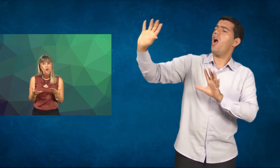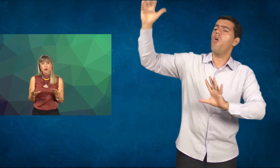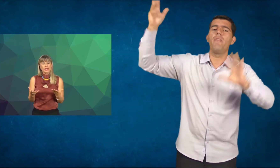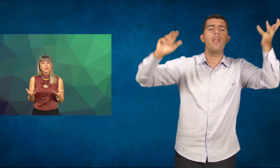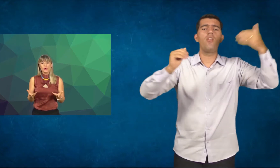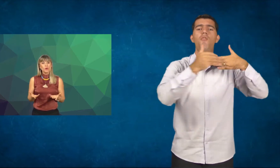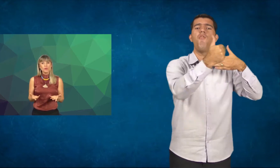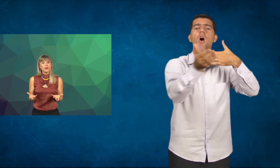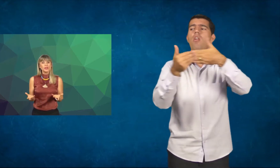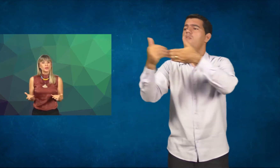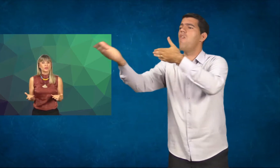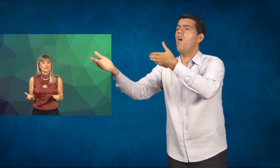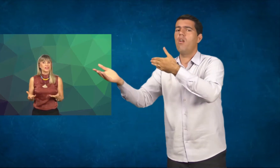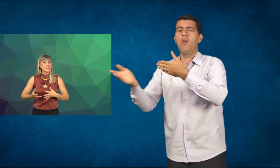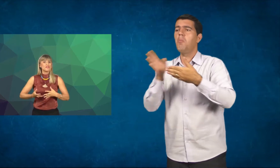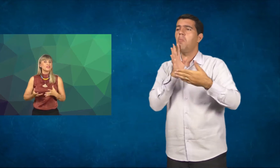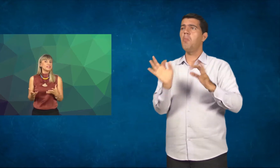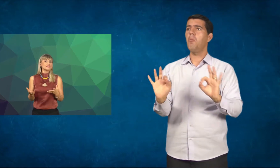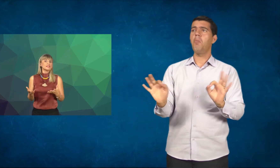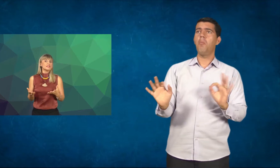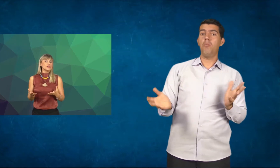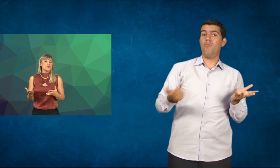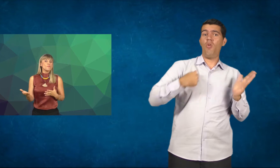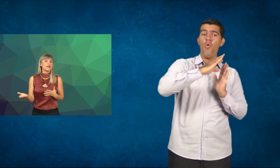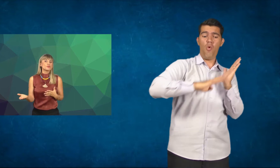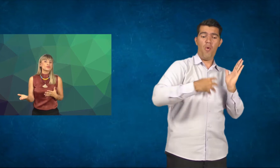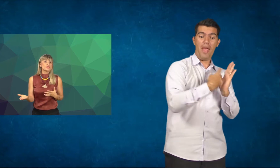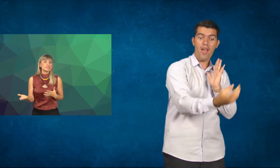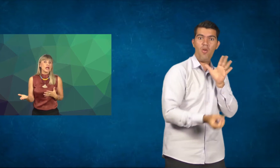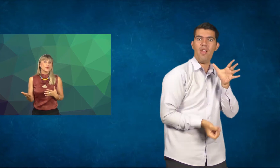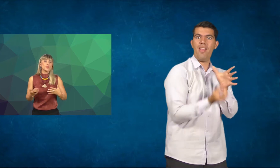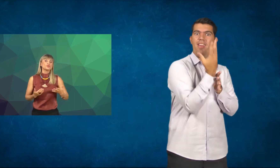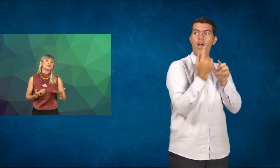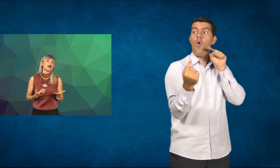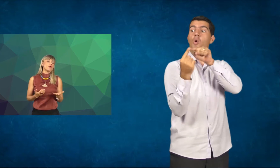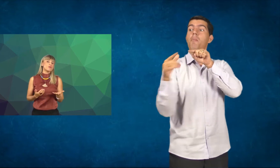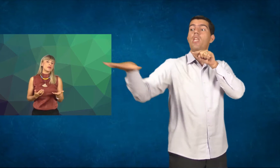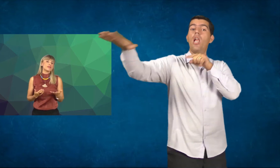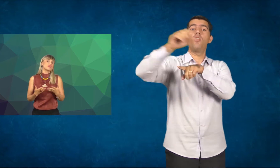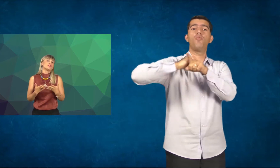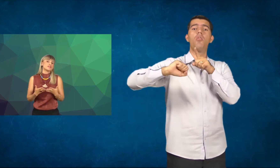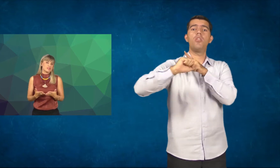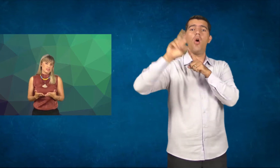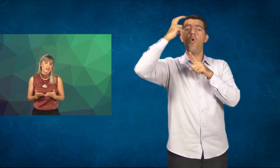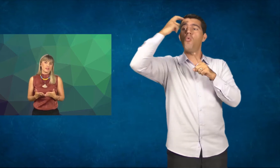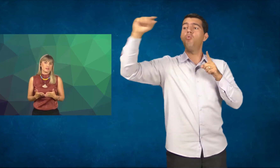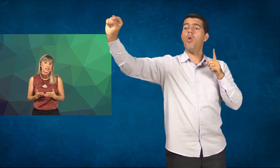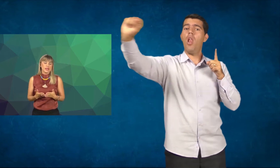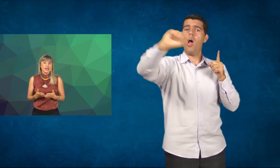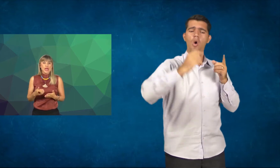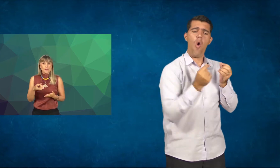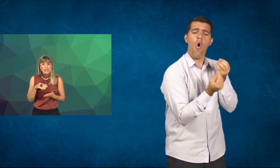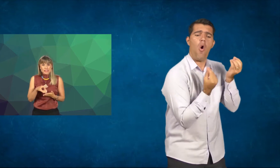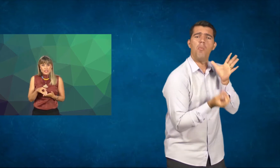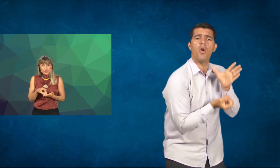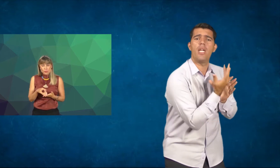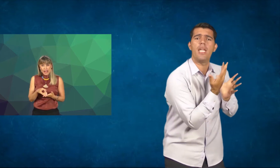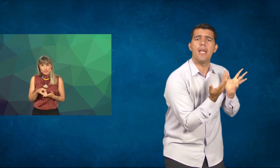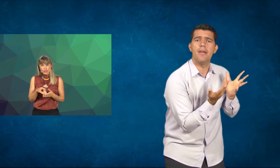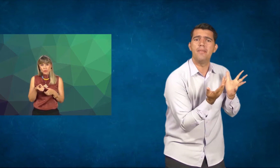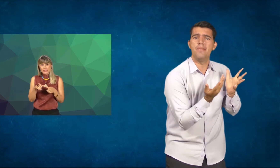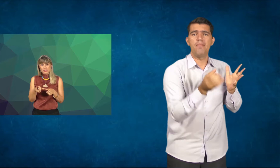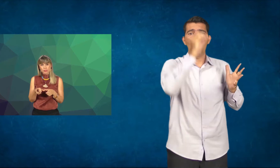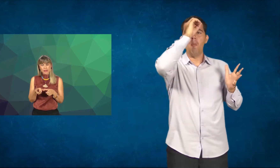para a escola elaborar um currículo que reflita o meio social e cultural em que eles se inserem. É